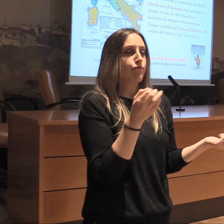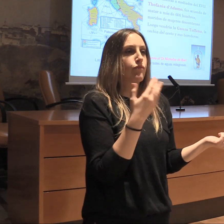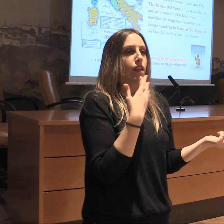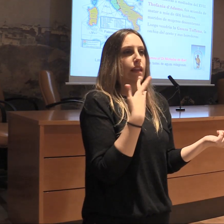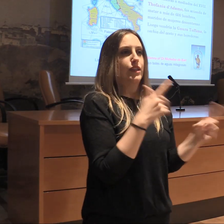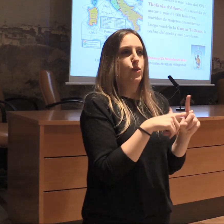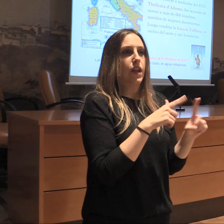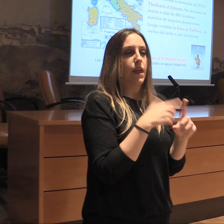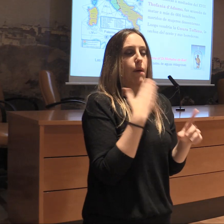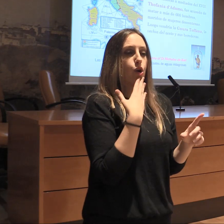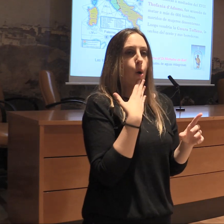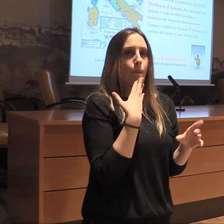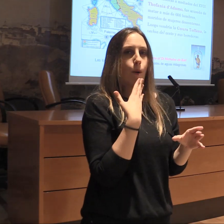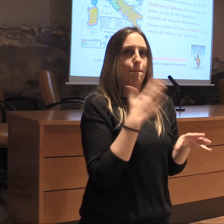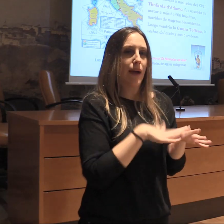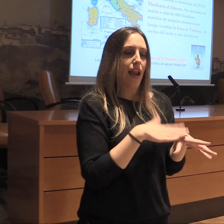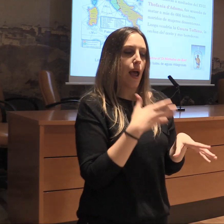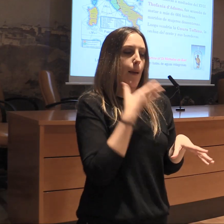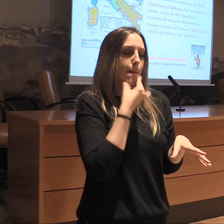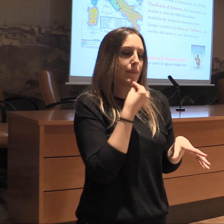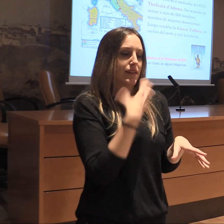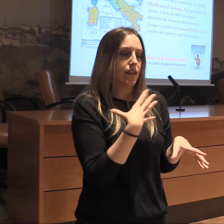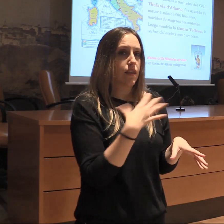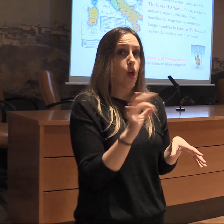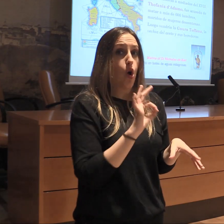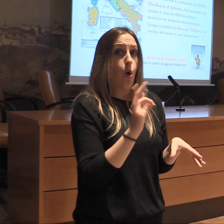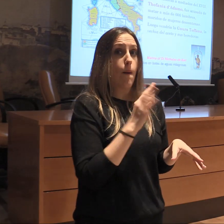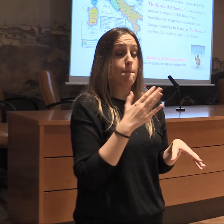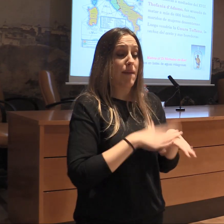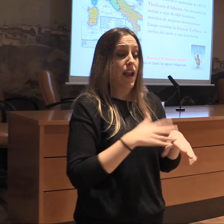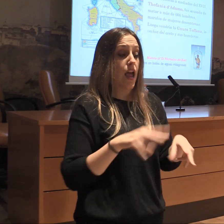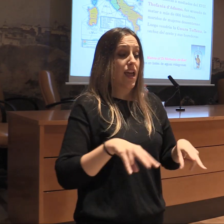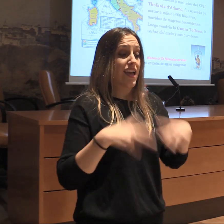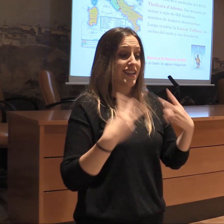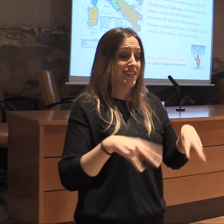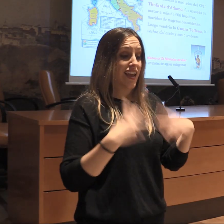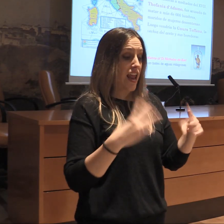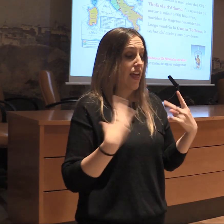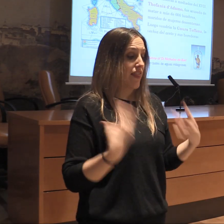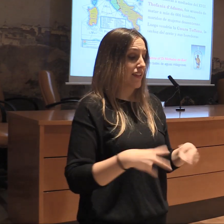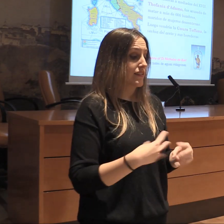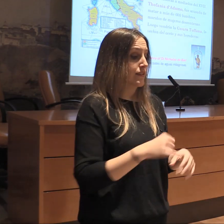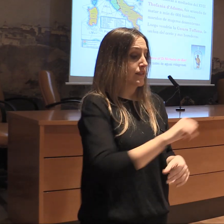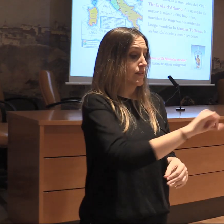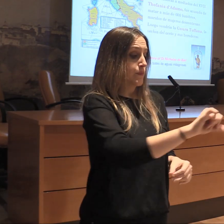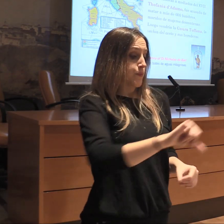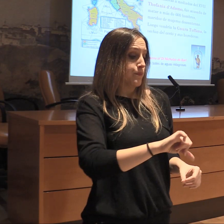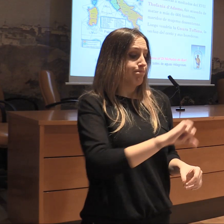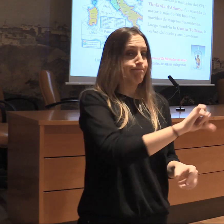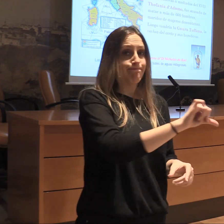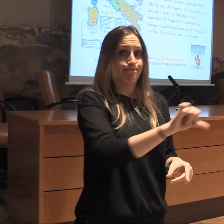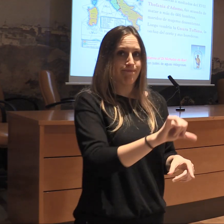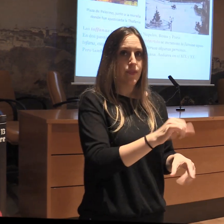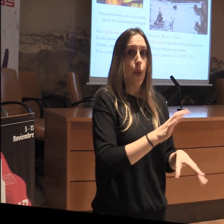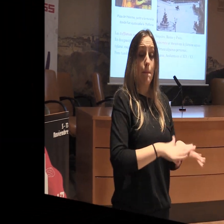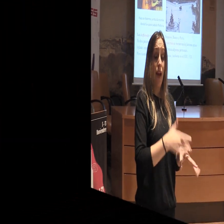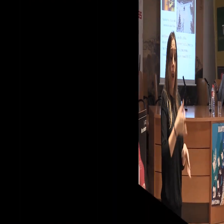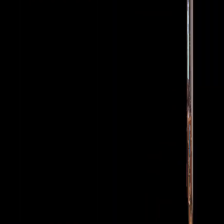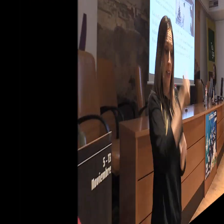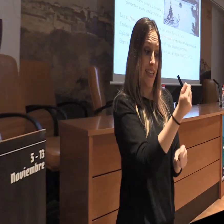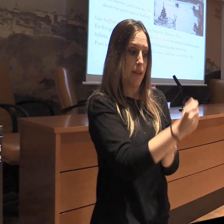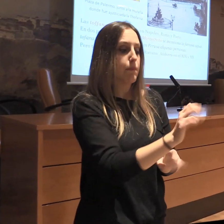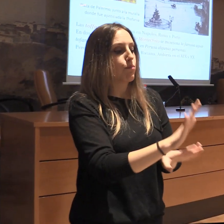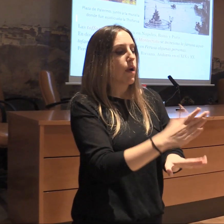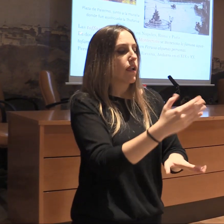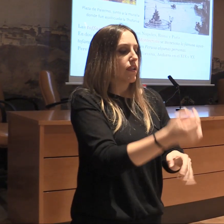de belleza o como aliño para las ensaladas, para matar de una vez o a poquitos a los maridos.